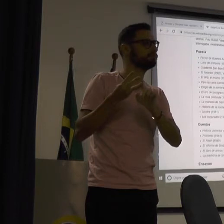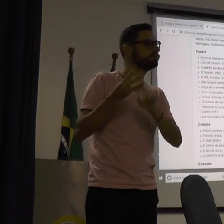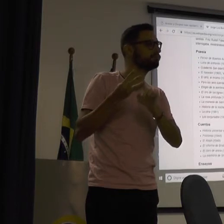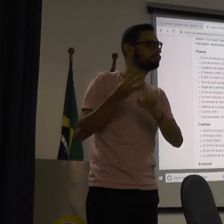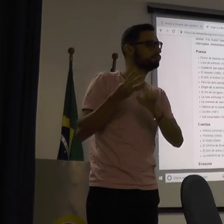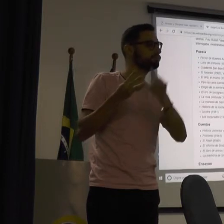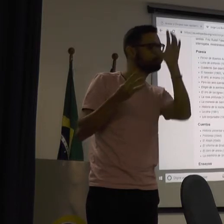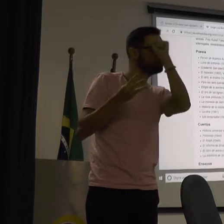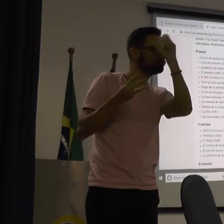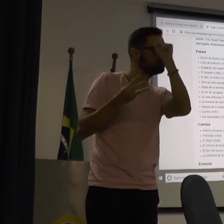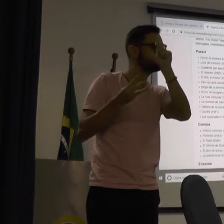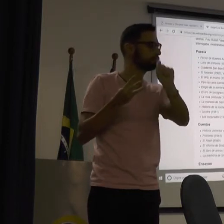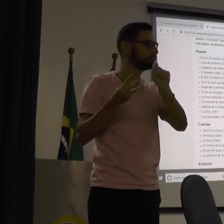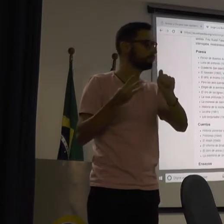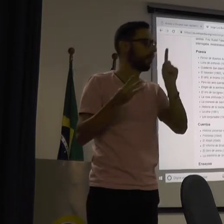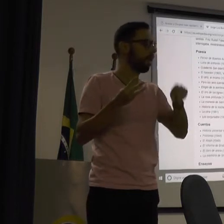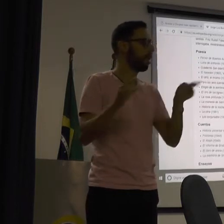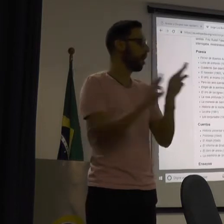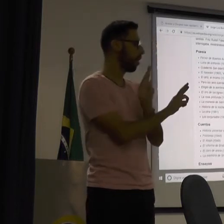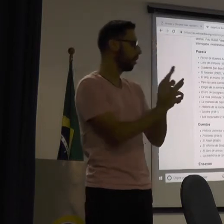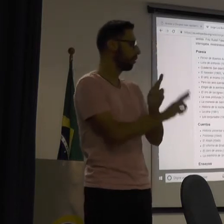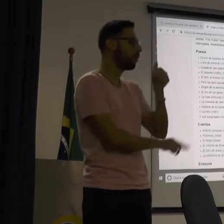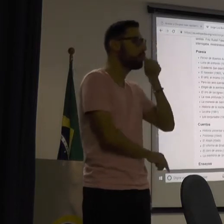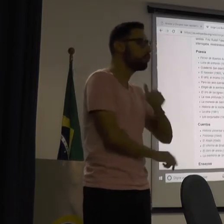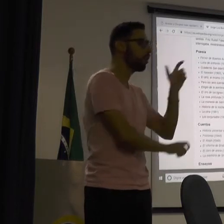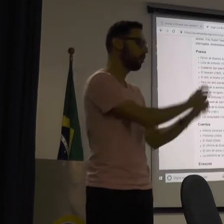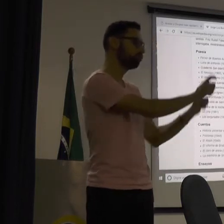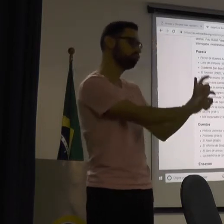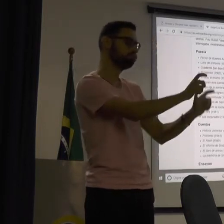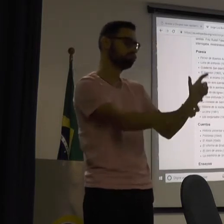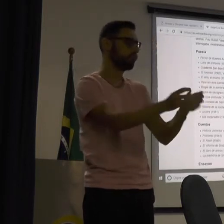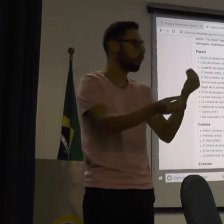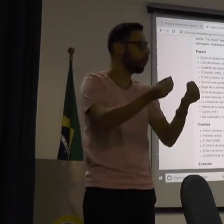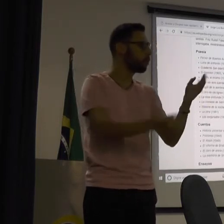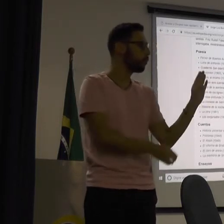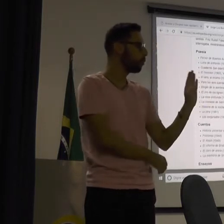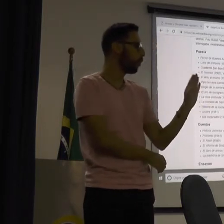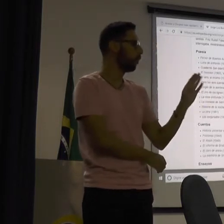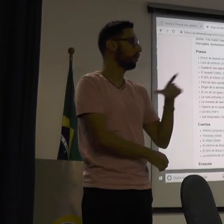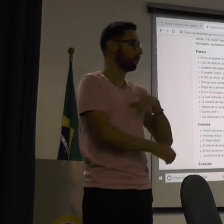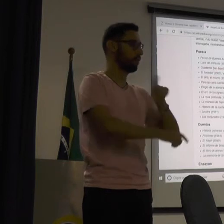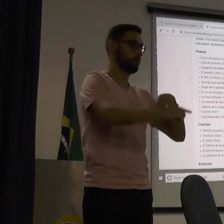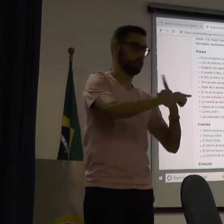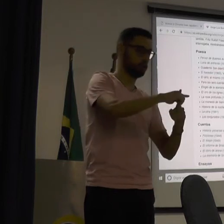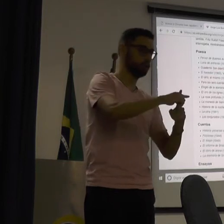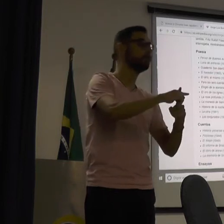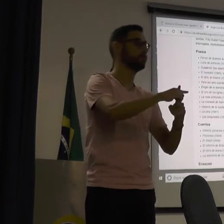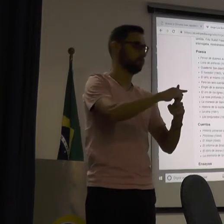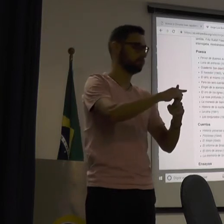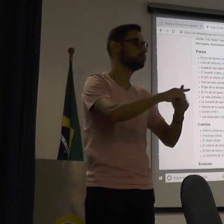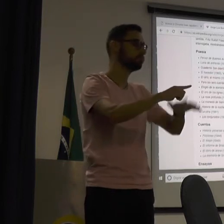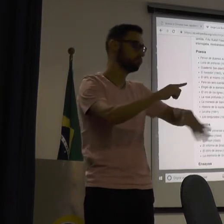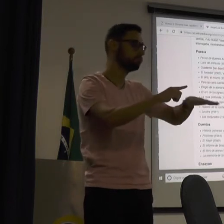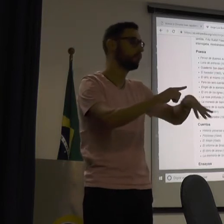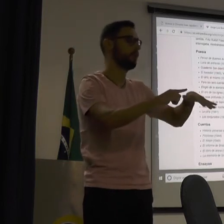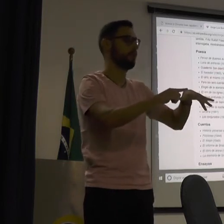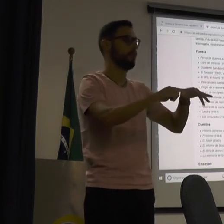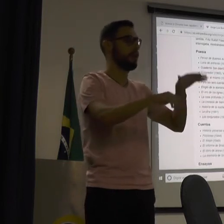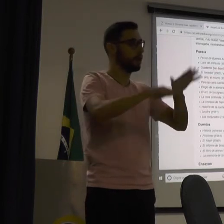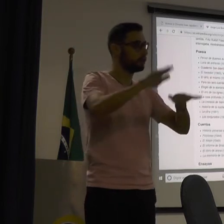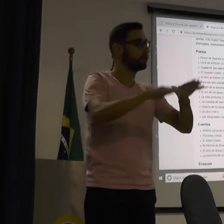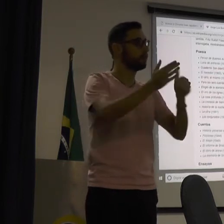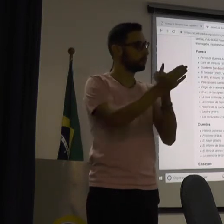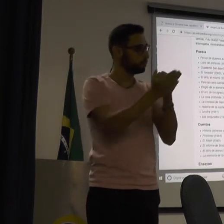O terceiro, a relação com as mulheres, tudo coisas positivas que em grande parte ele foi